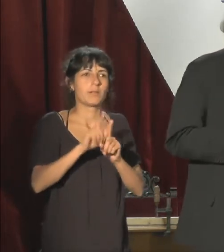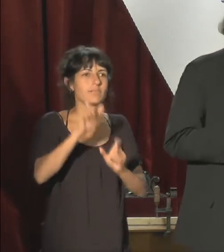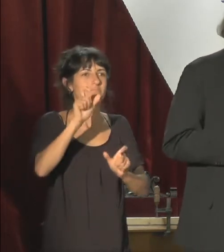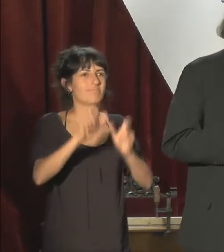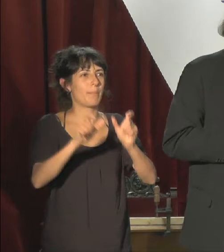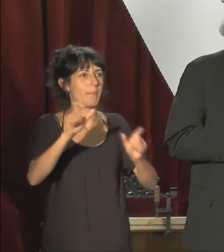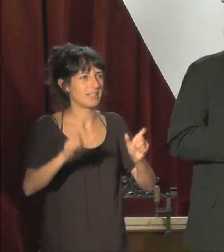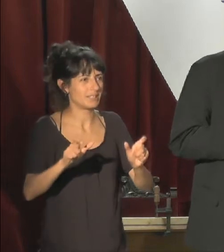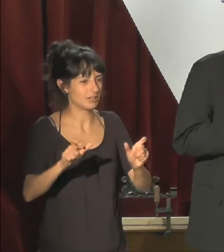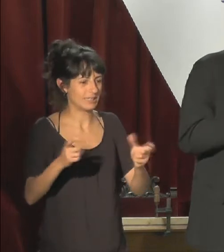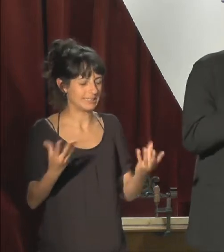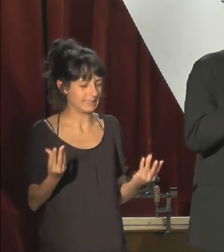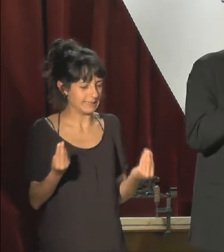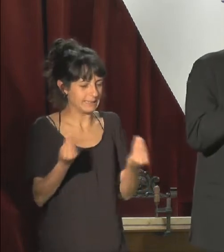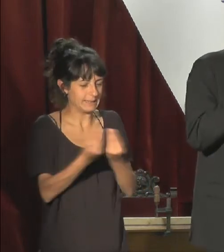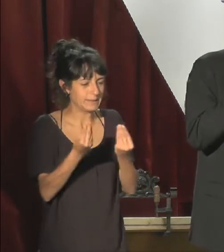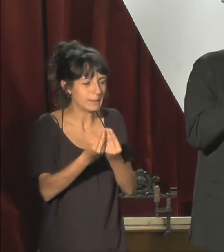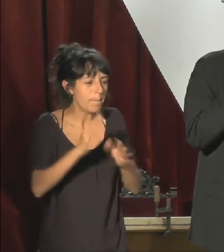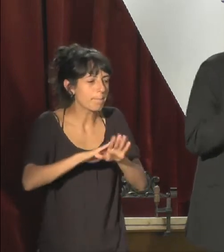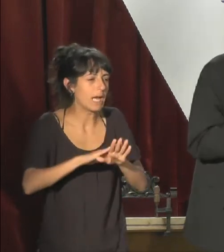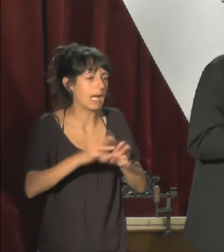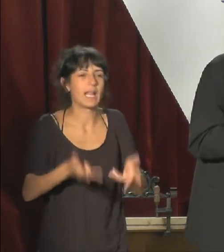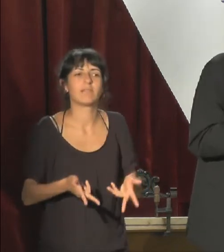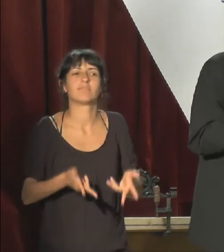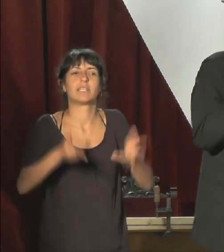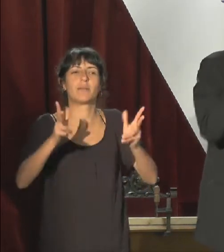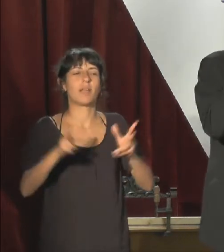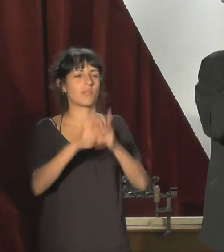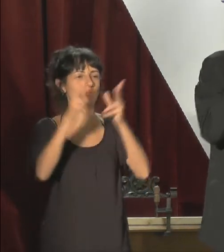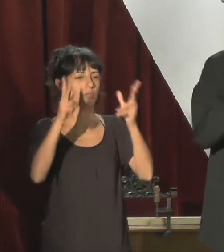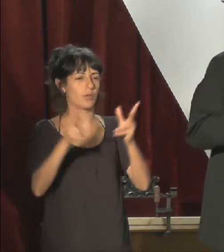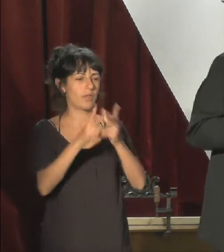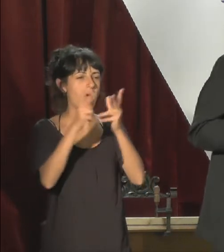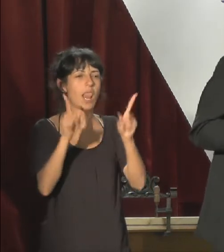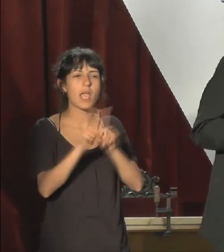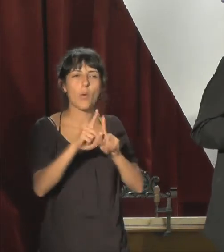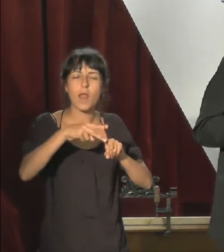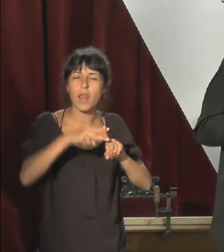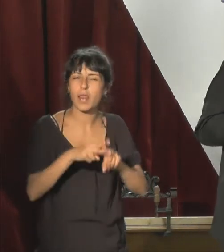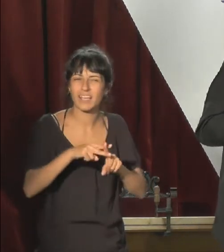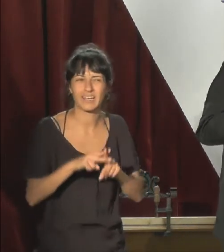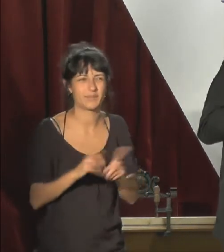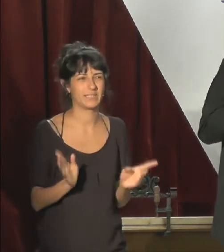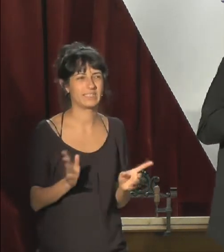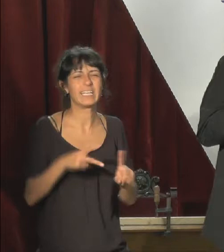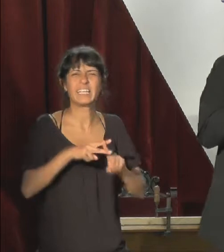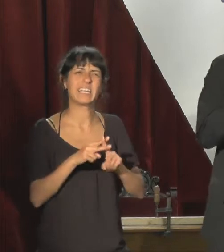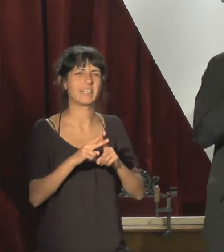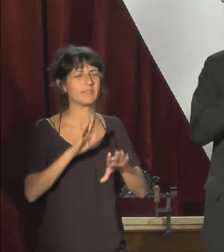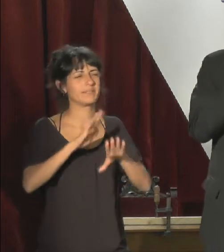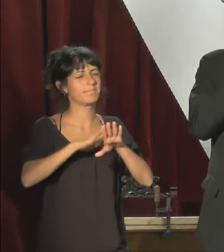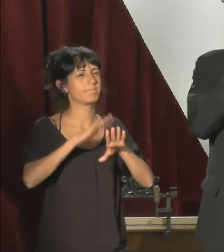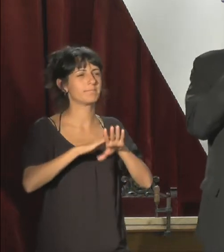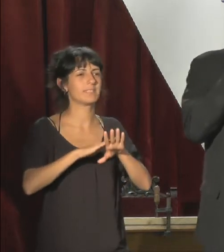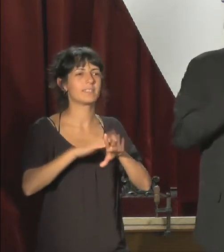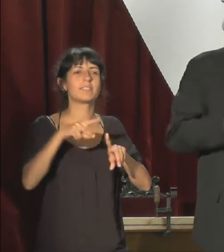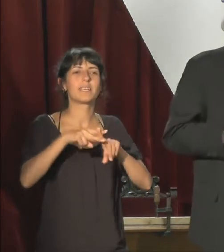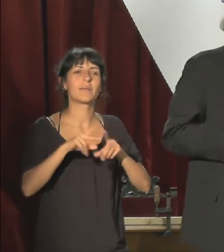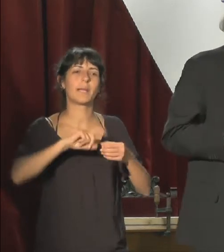social, como unha ferramenta de participación colectiva,